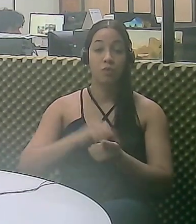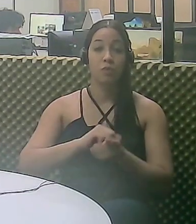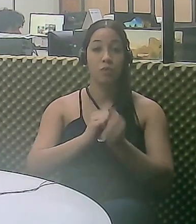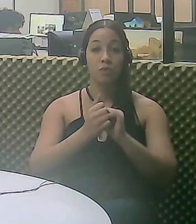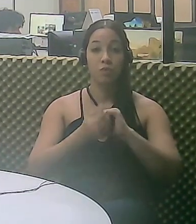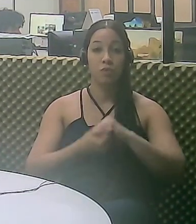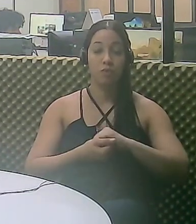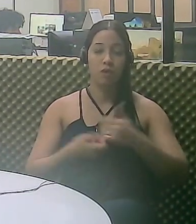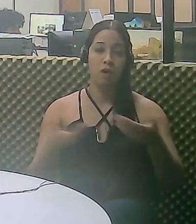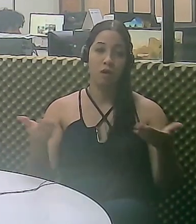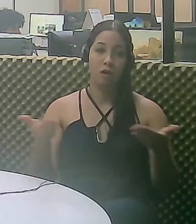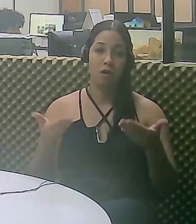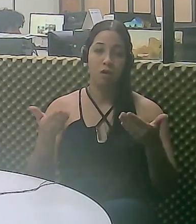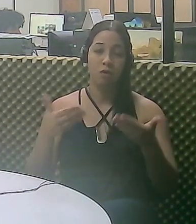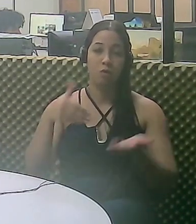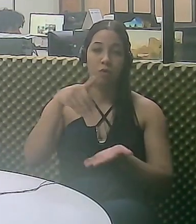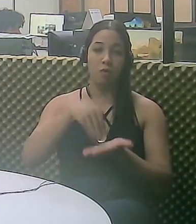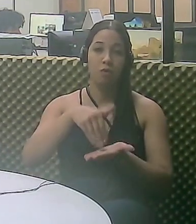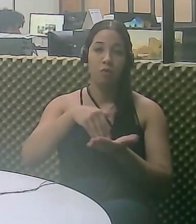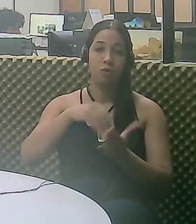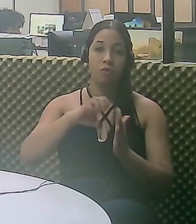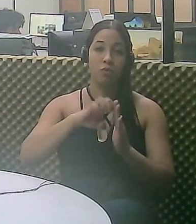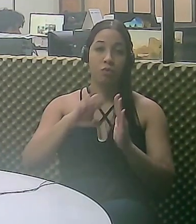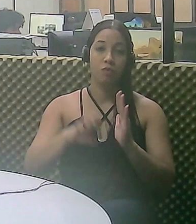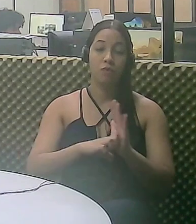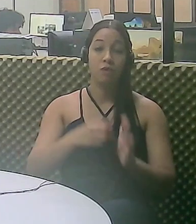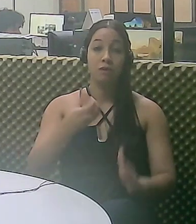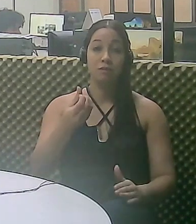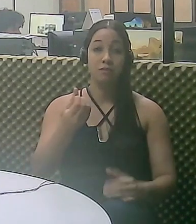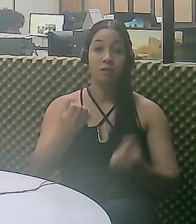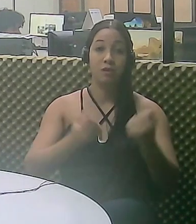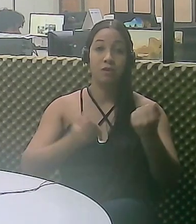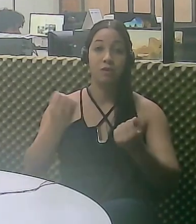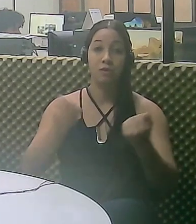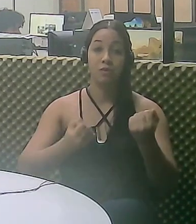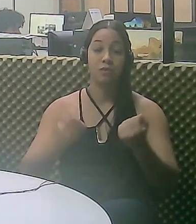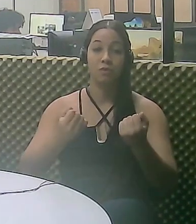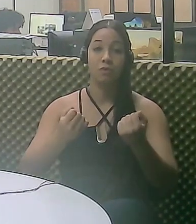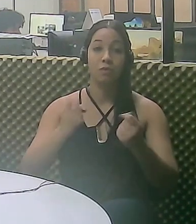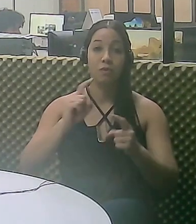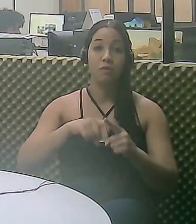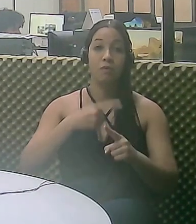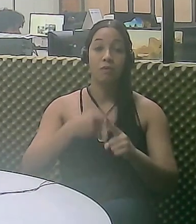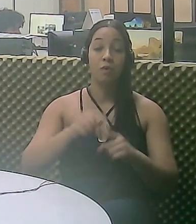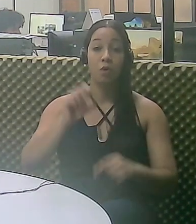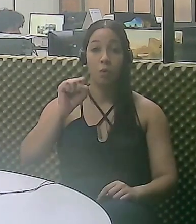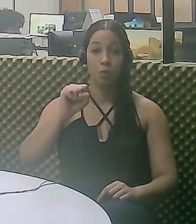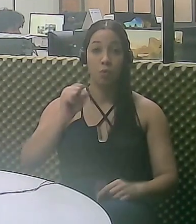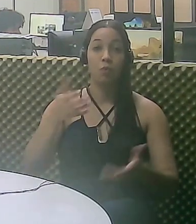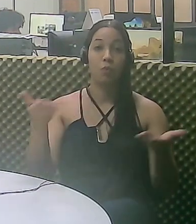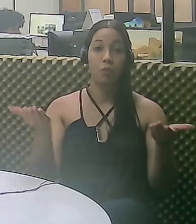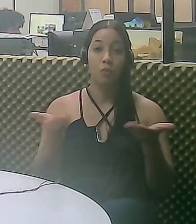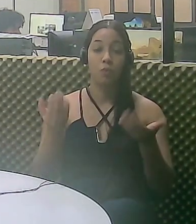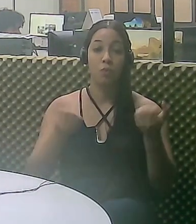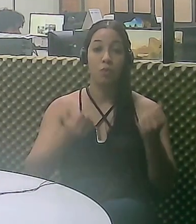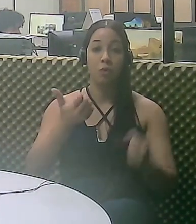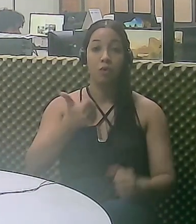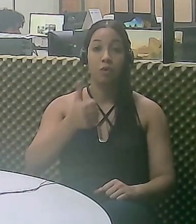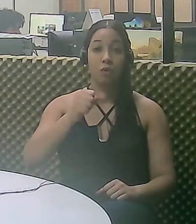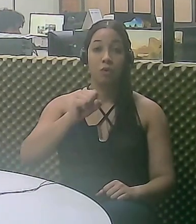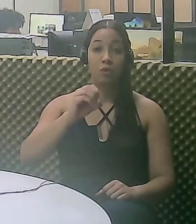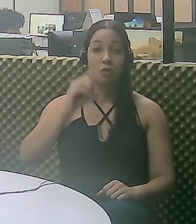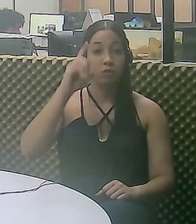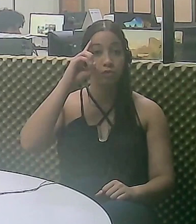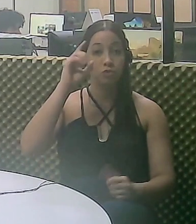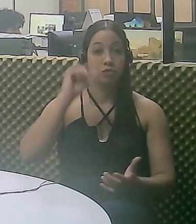adaptados. Atualmente, o mínimo exigido no edital são 6 veículos, passando para o mínimo de 8 após 180 dias